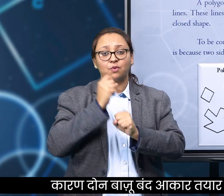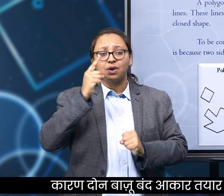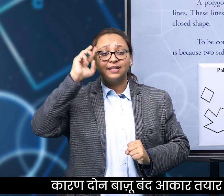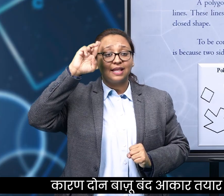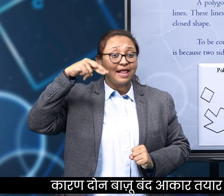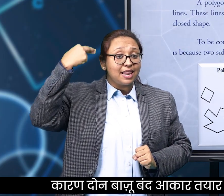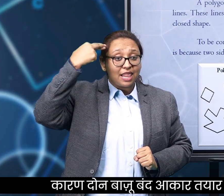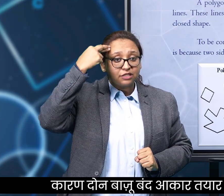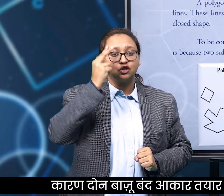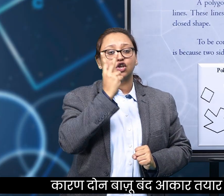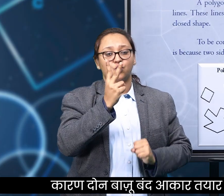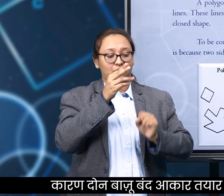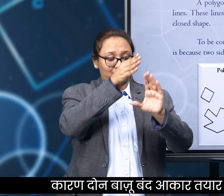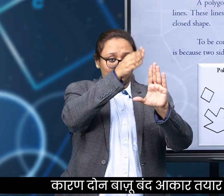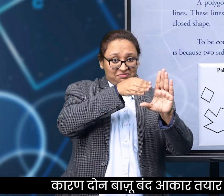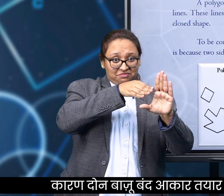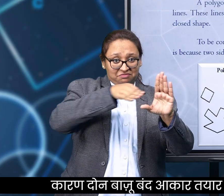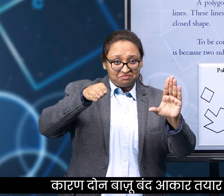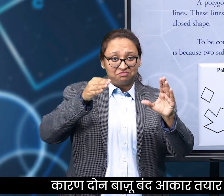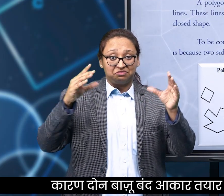करण्यासाठी जागा व्यापू शकत नाहीत.